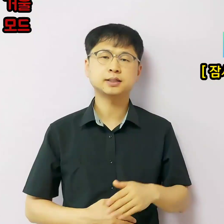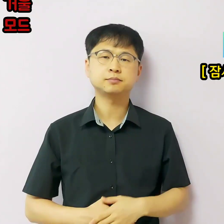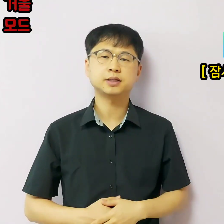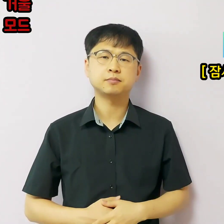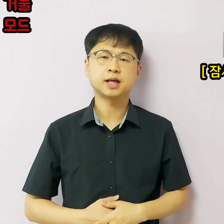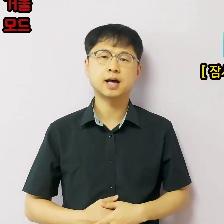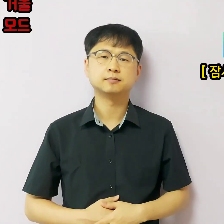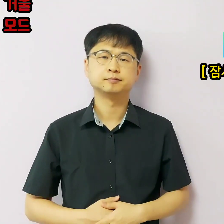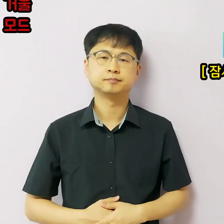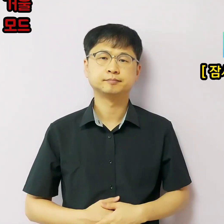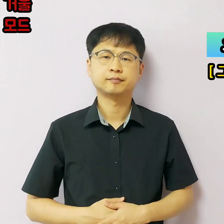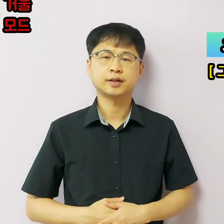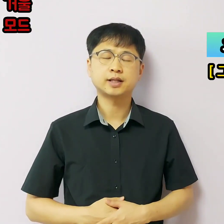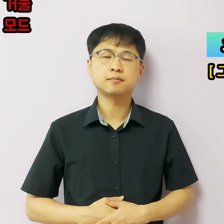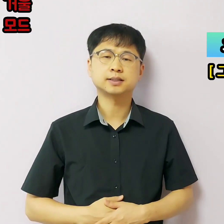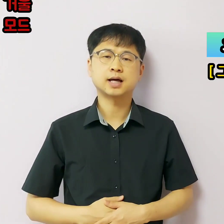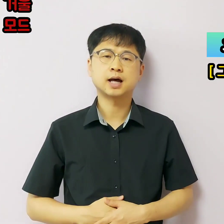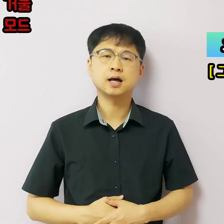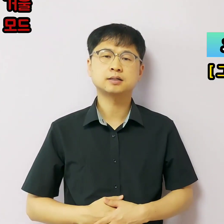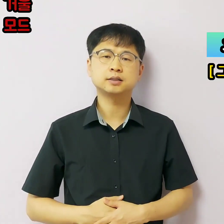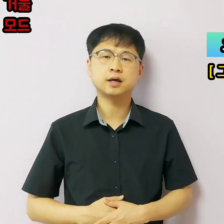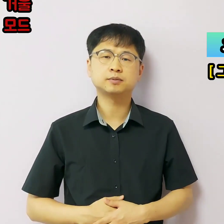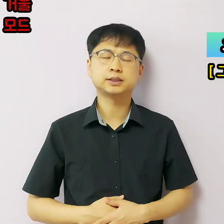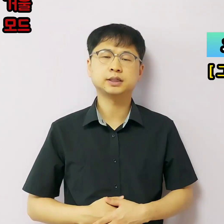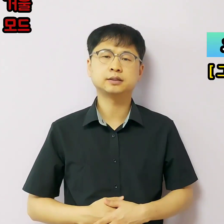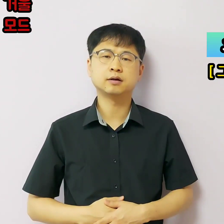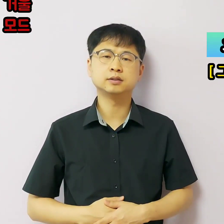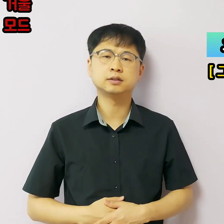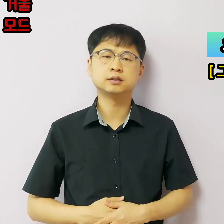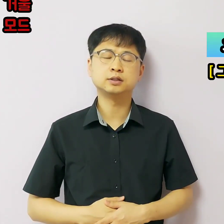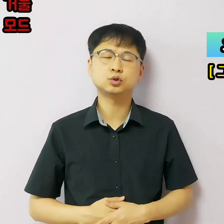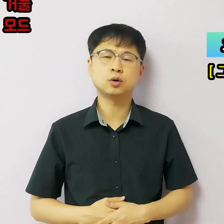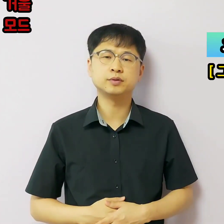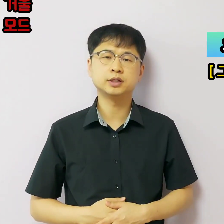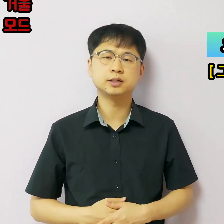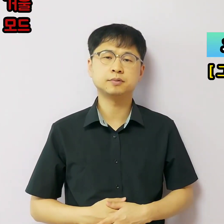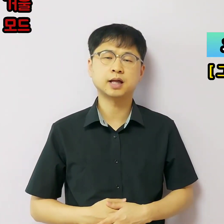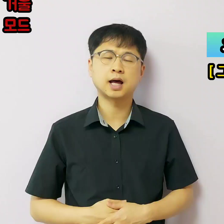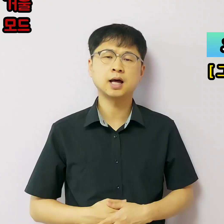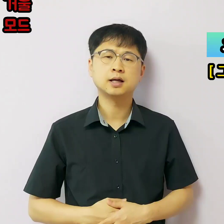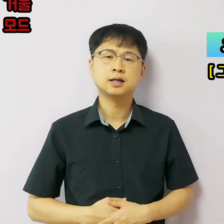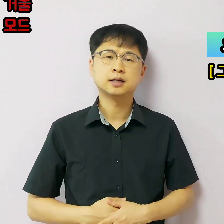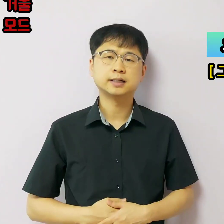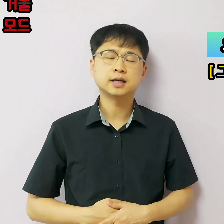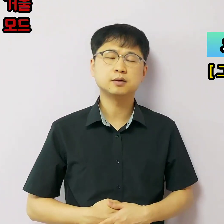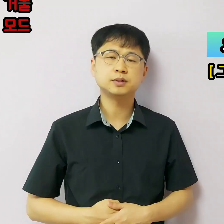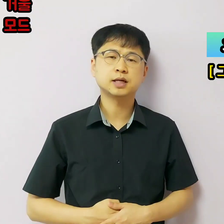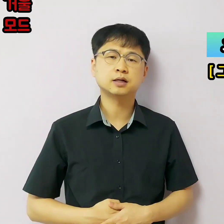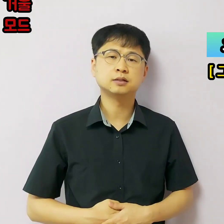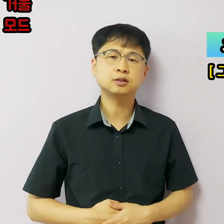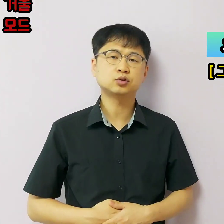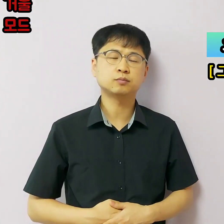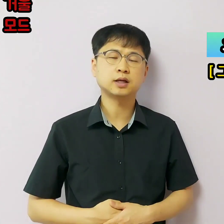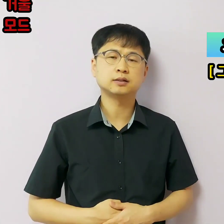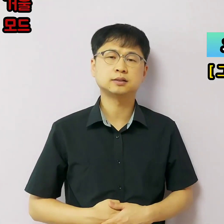표현하시면 됩니다. 네, 다음 가사 그대 없인 더는 그릴 수 없는 입니다. 가사의 의미상 그릴 수 없다는